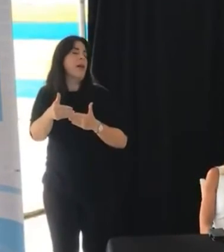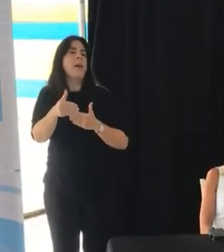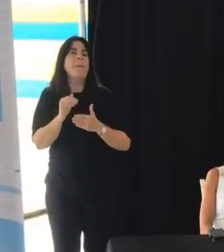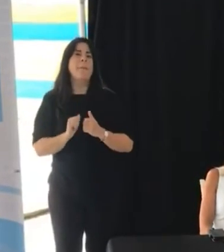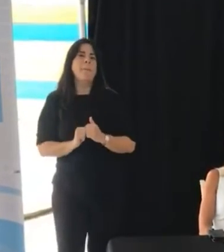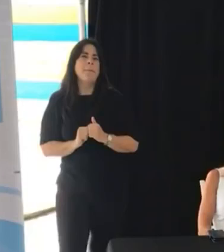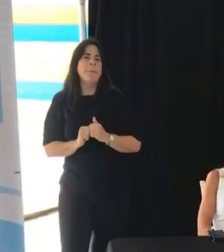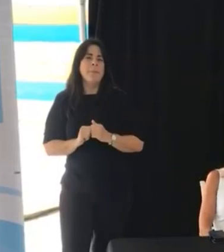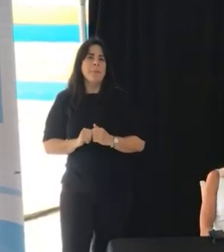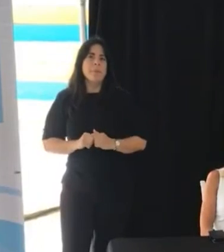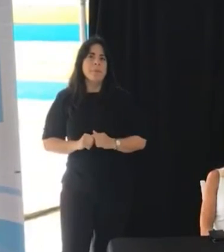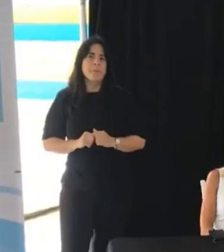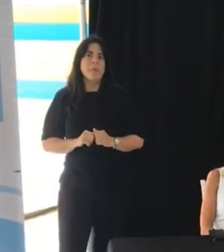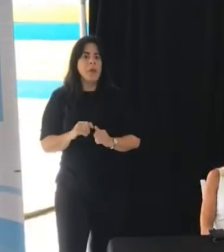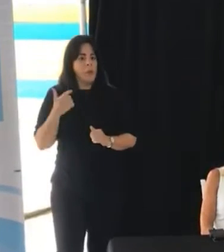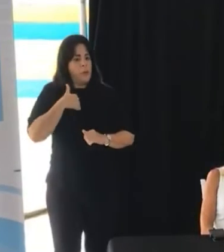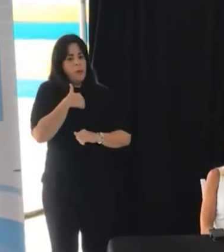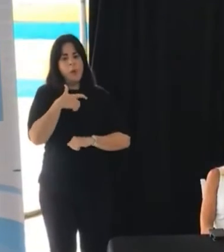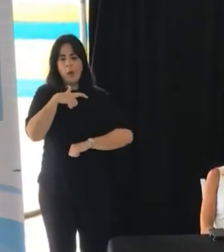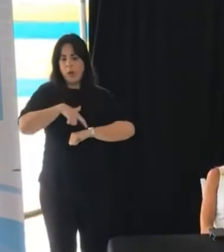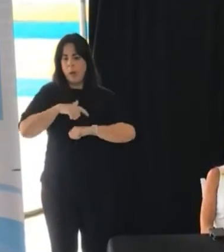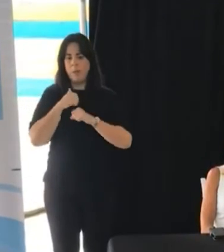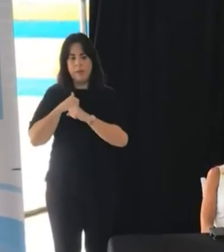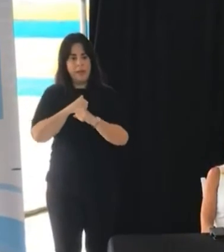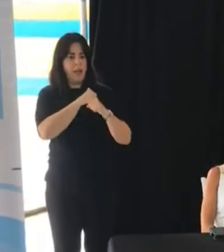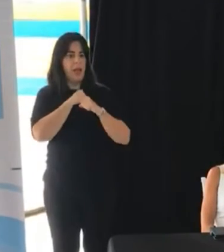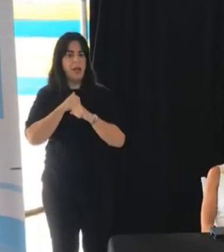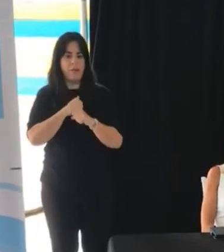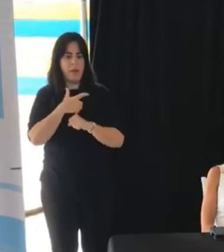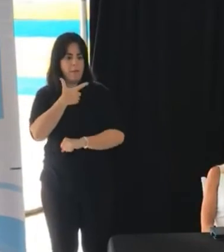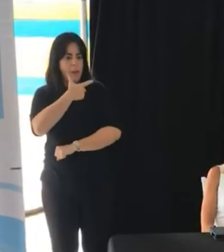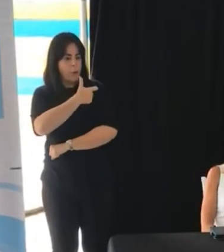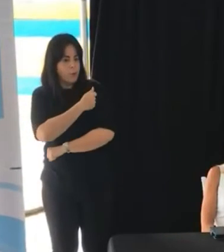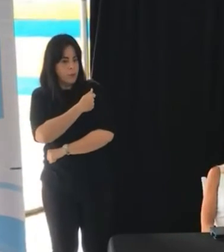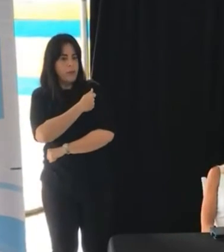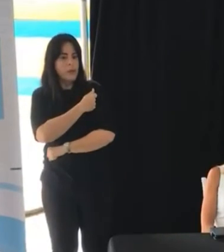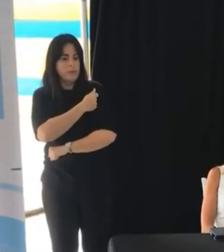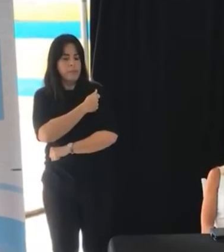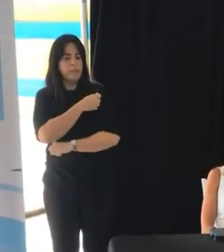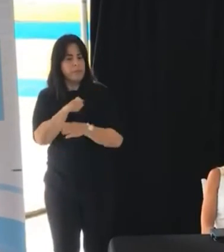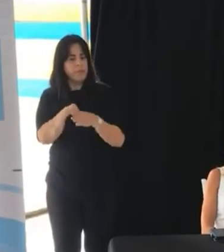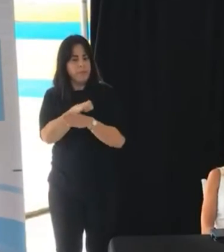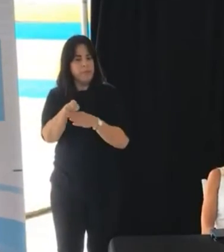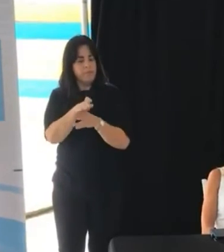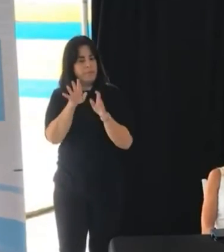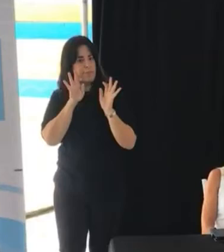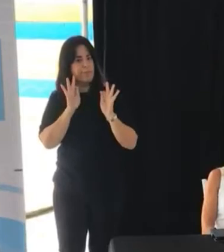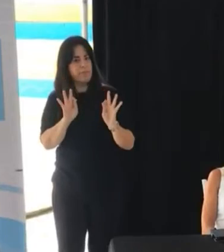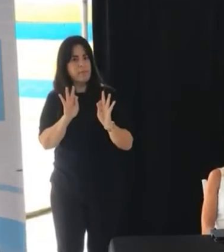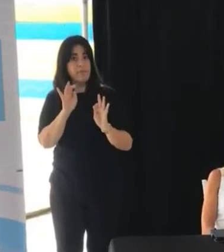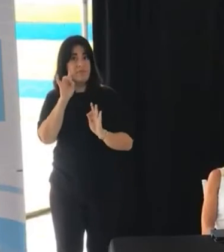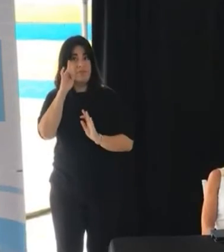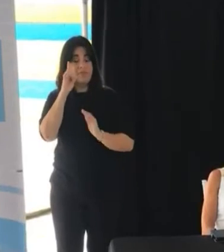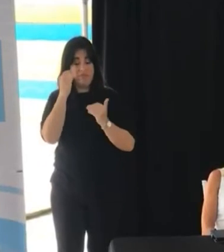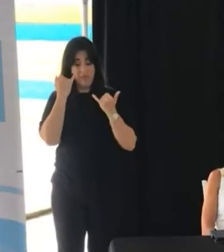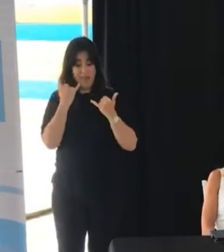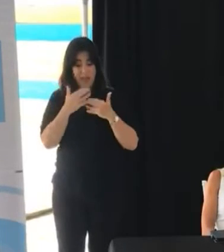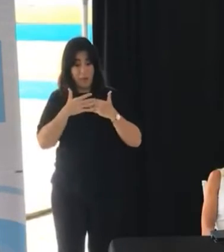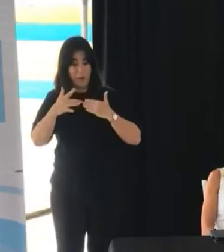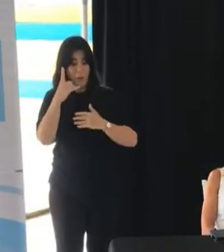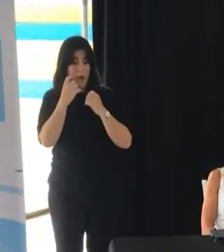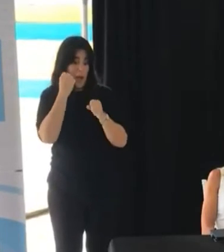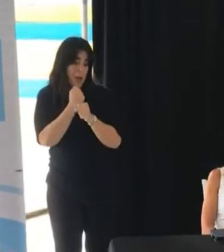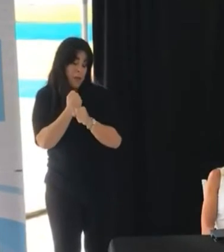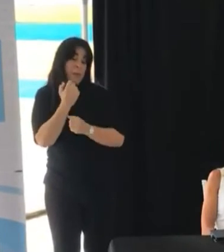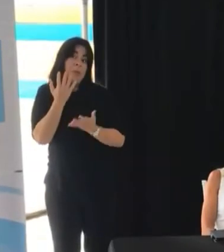estamos en el momento seguro de que la vacuna va a ser eficaz. Posible que de aquí a un año la